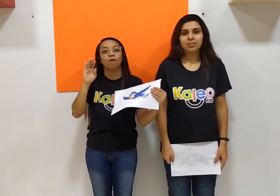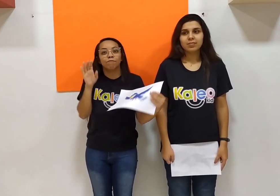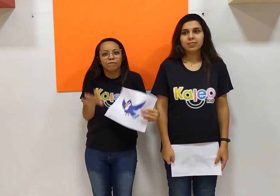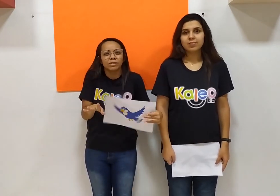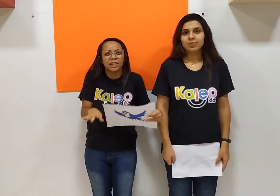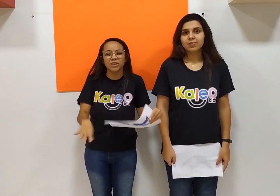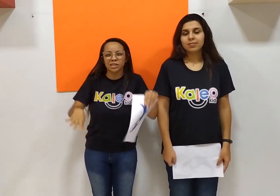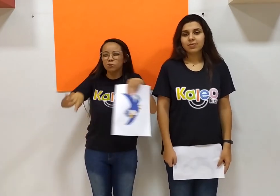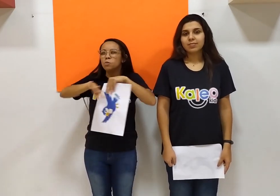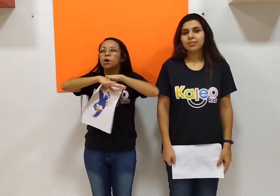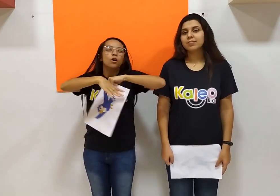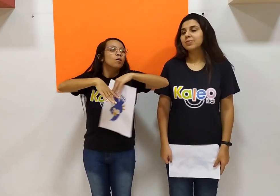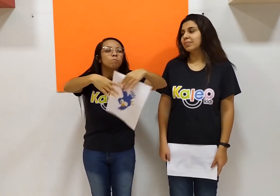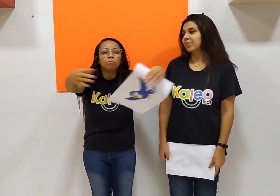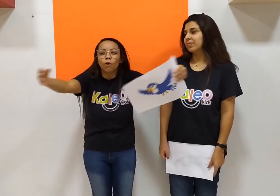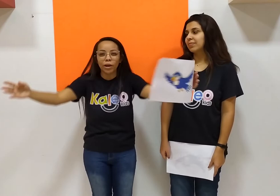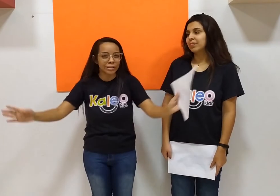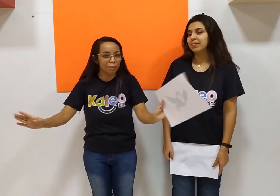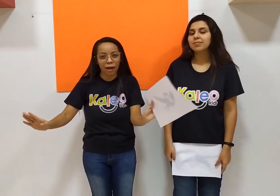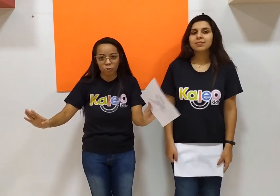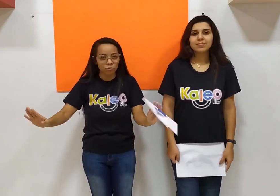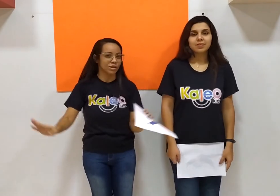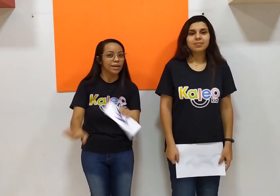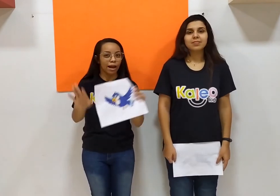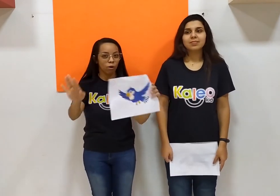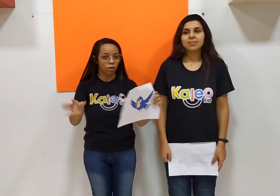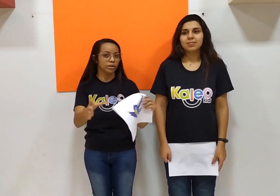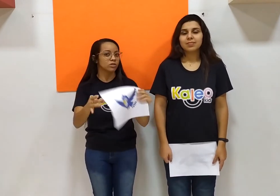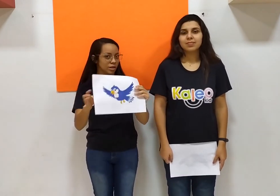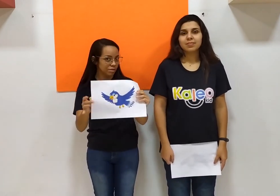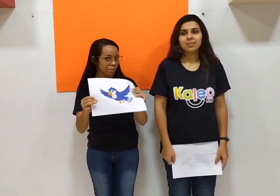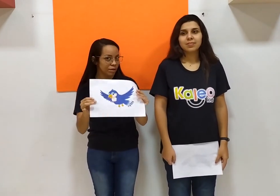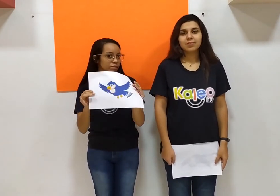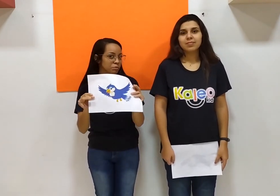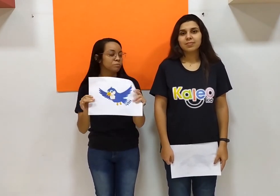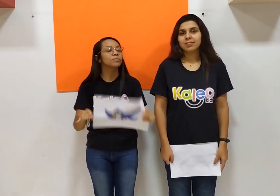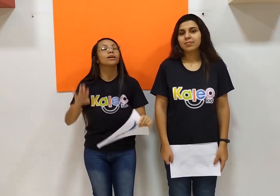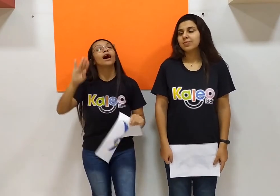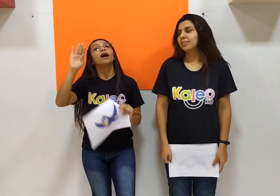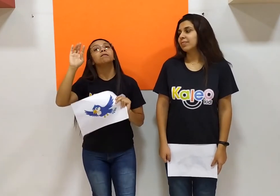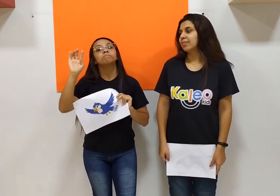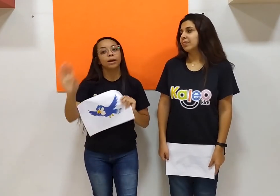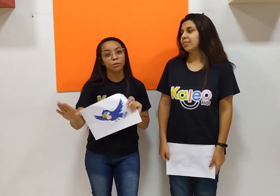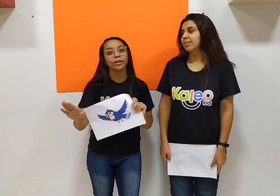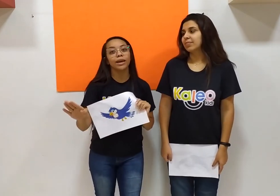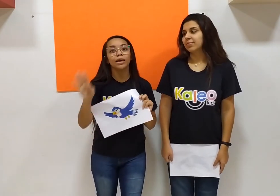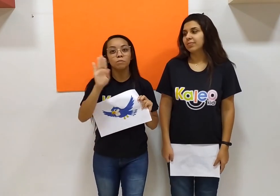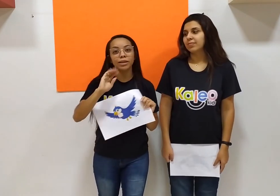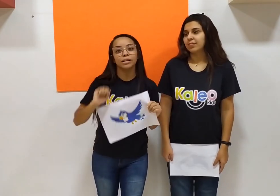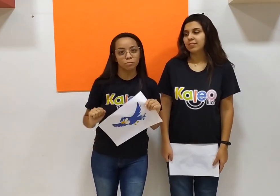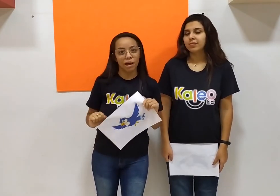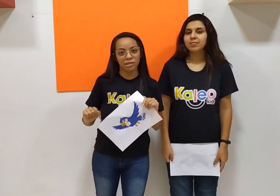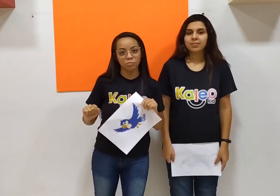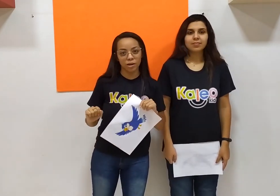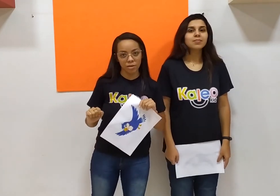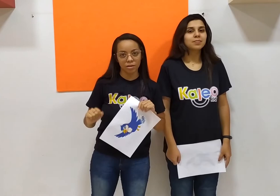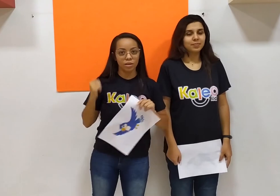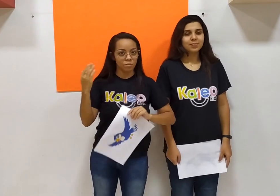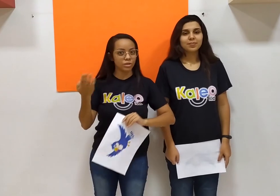ver vocês fazendo muita bagunça aí agora, só nesse momento, tá bom? Para poder imitar esse pássaro para mim e me